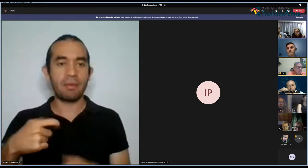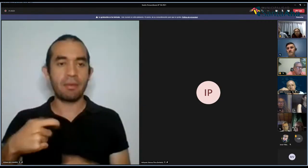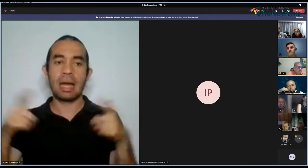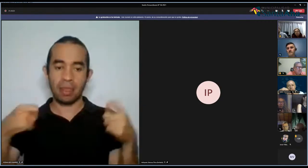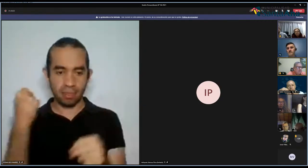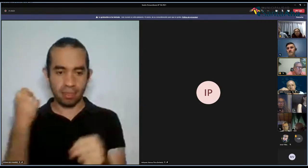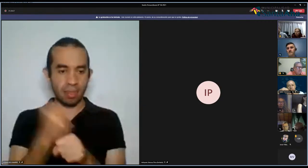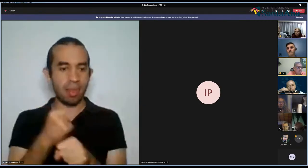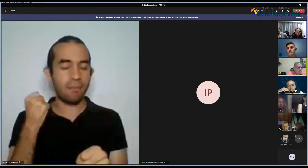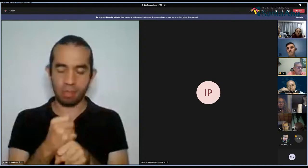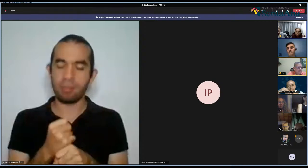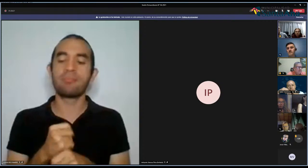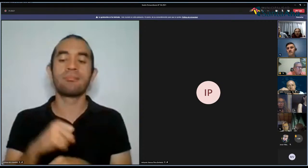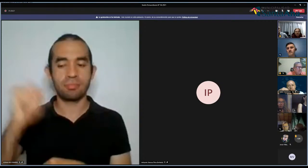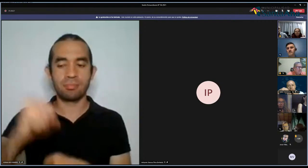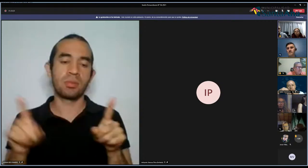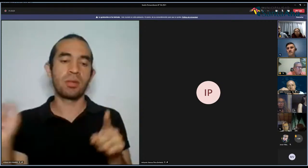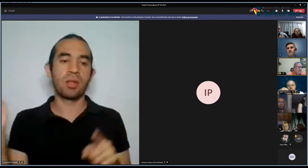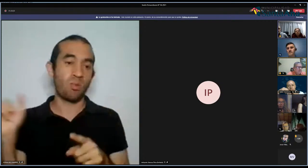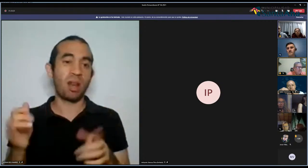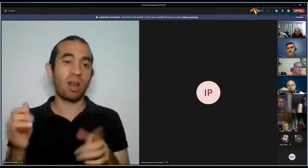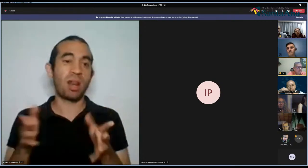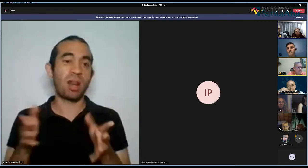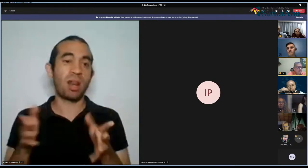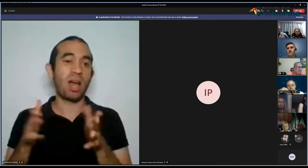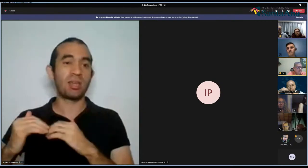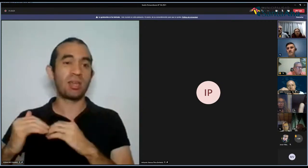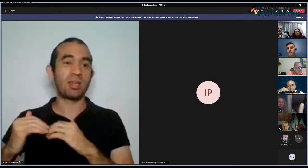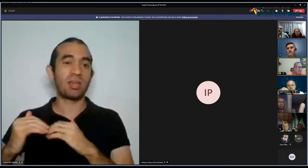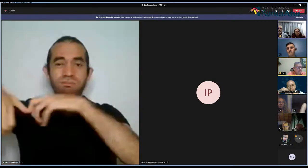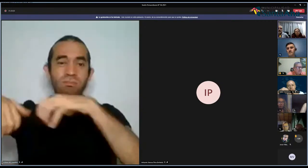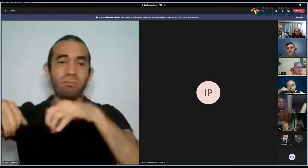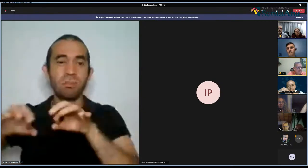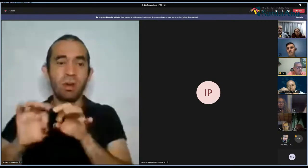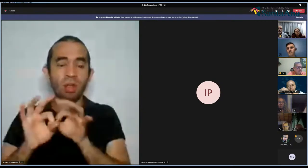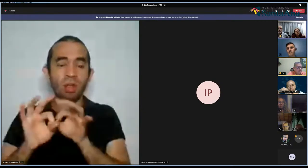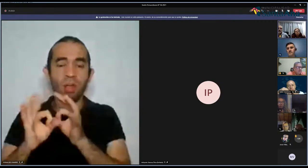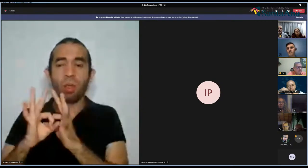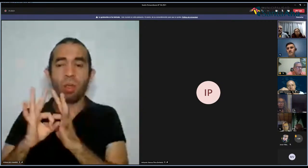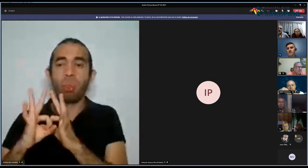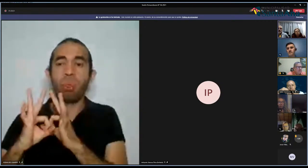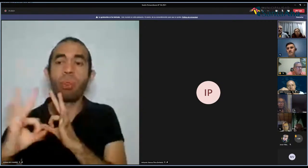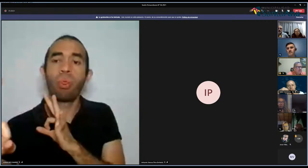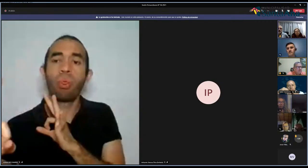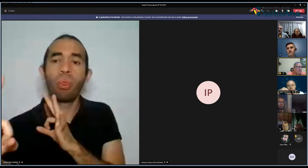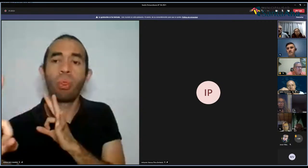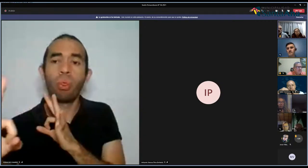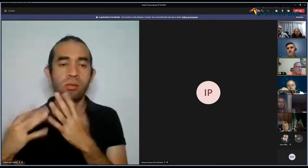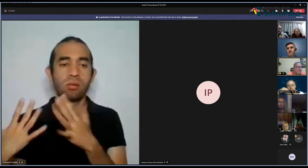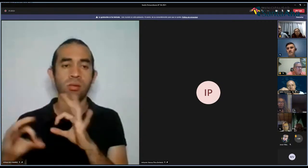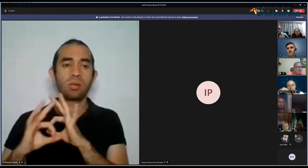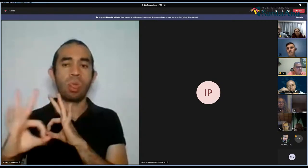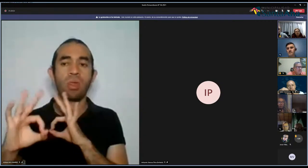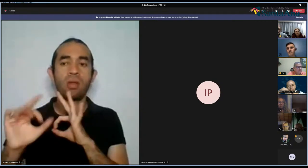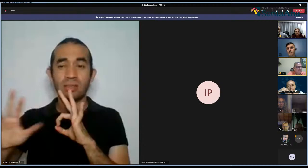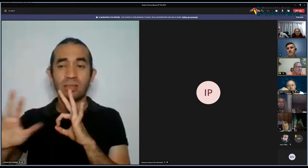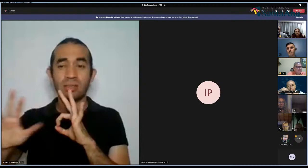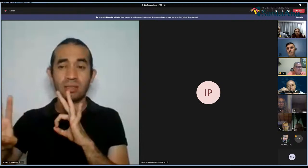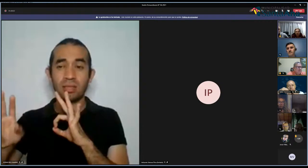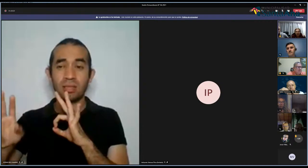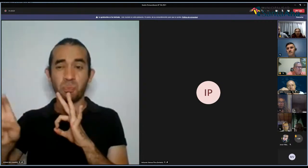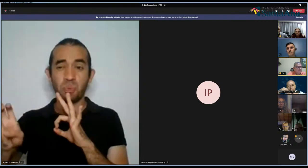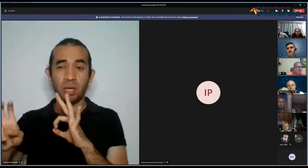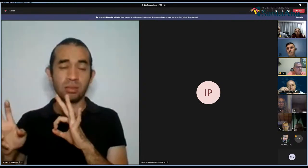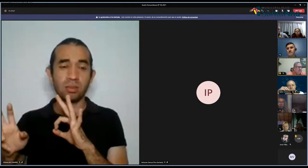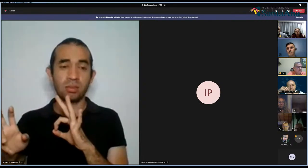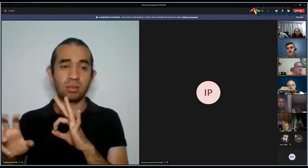pero igual se rompió la calle para poner el tubito así porque se puso un tubito de 36 pulgadas y si se rompió